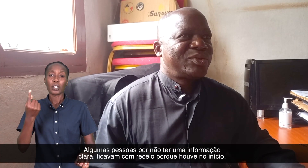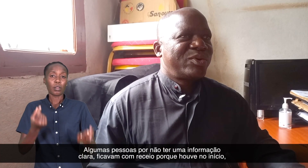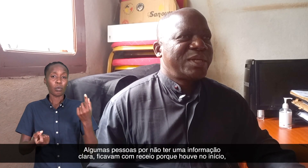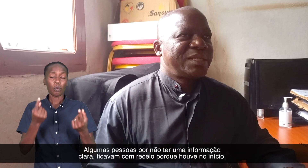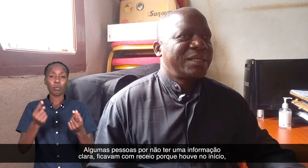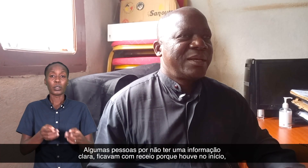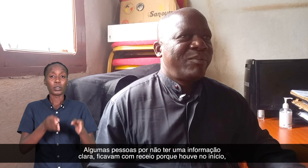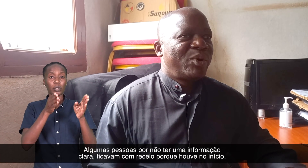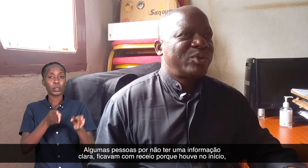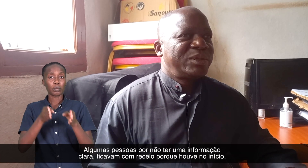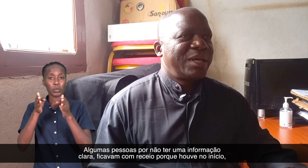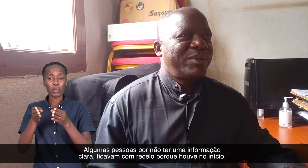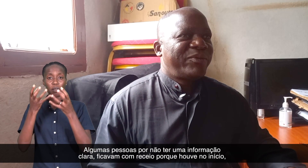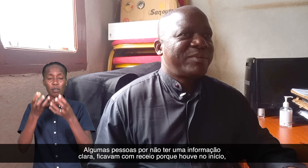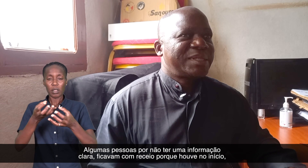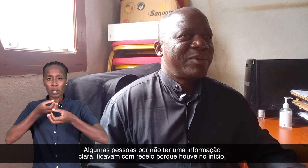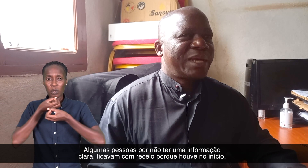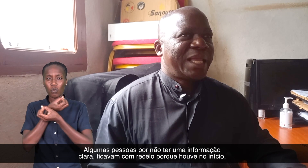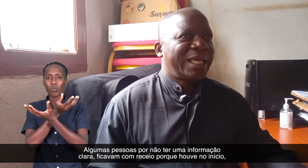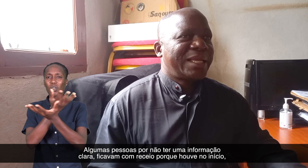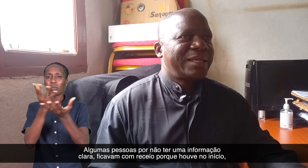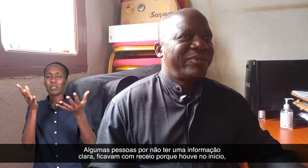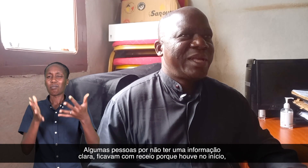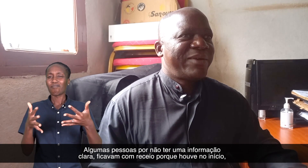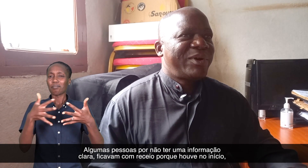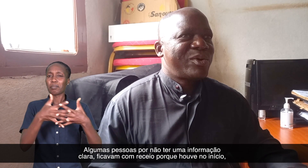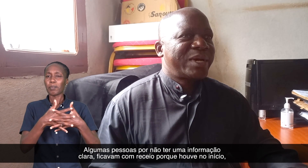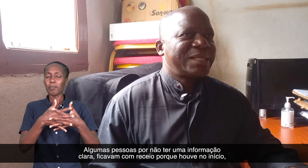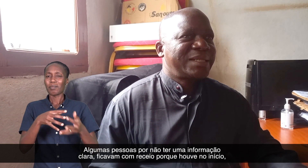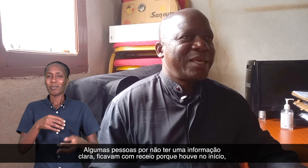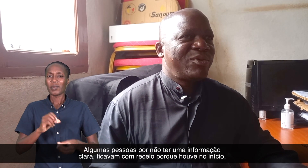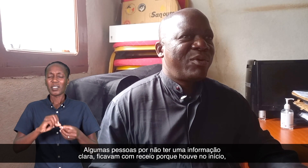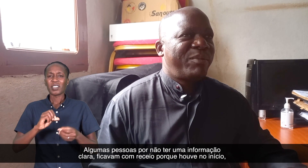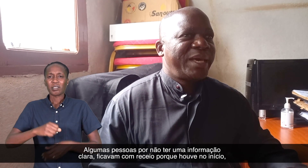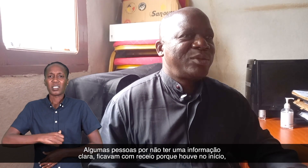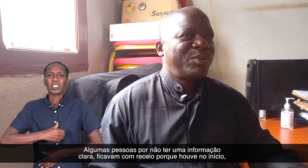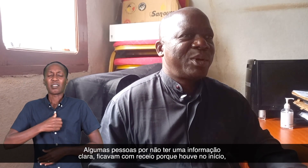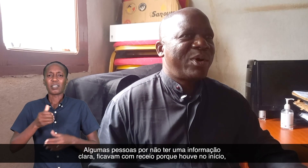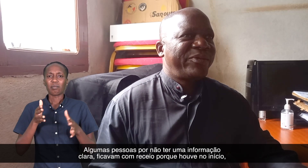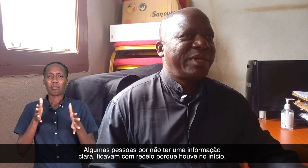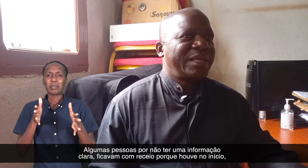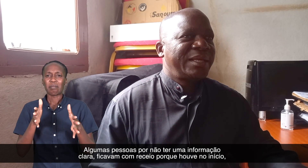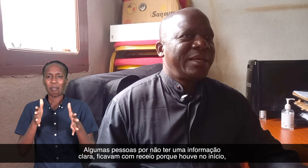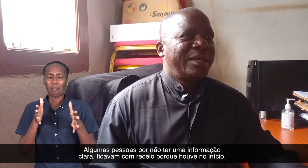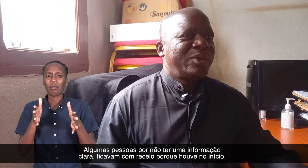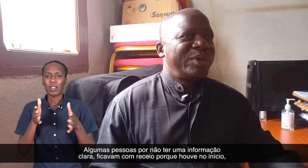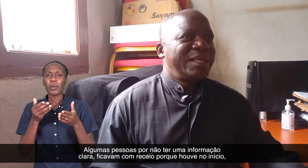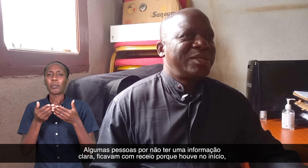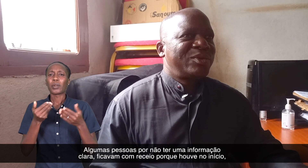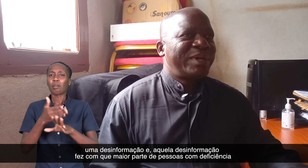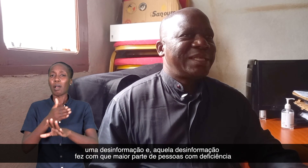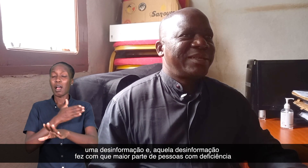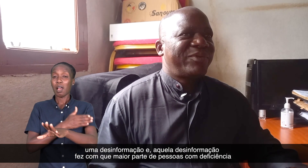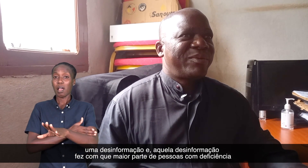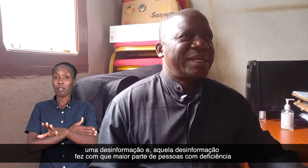Algumas pessoas, por não ter uma informação clara, ficavam com receio, com medo, porque houve no